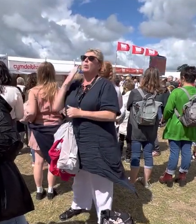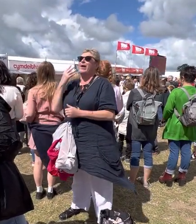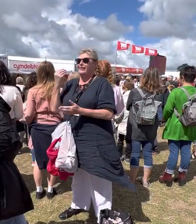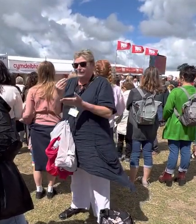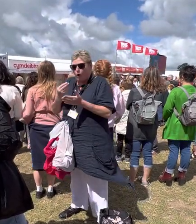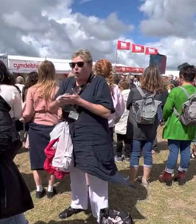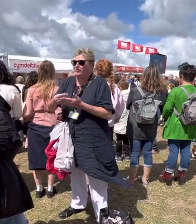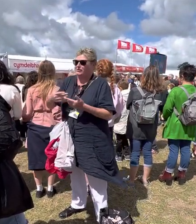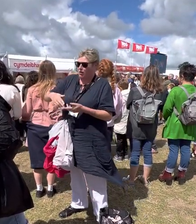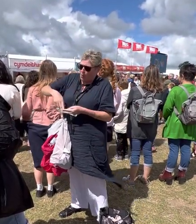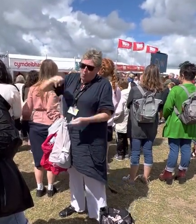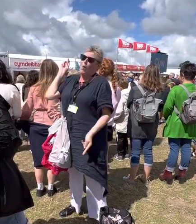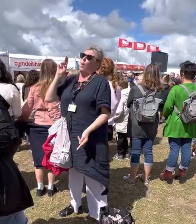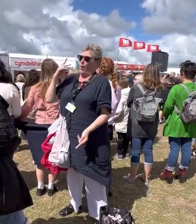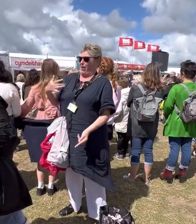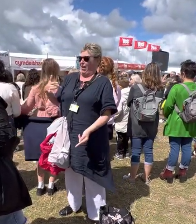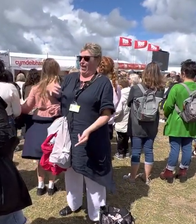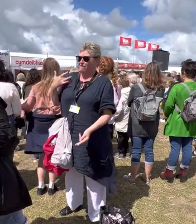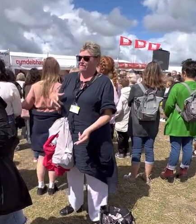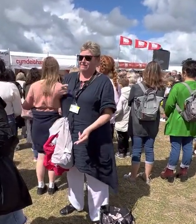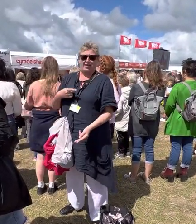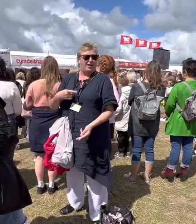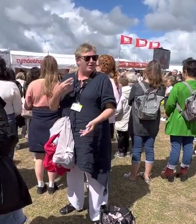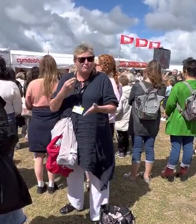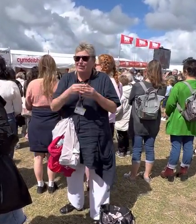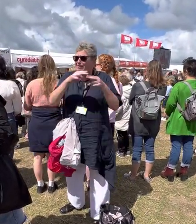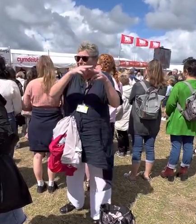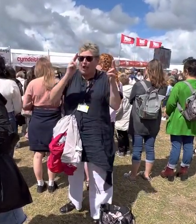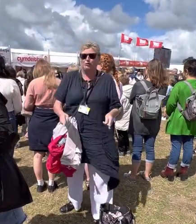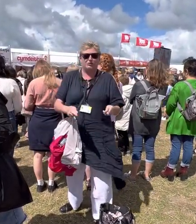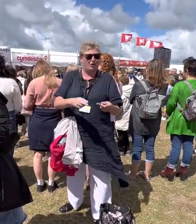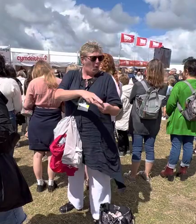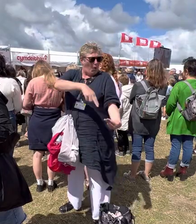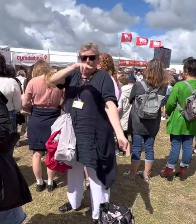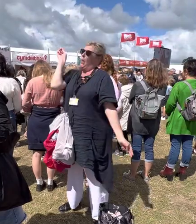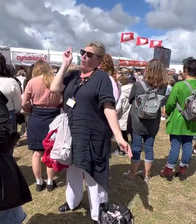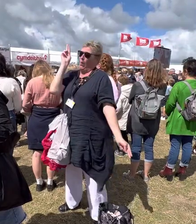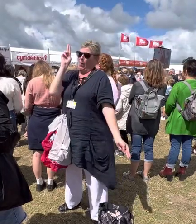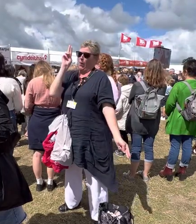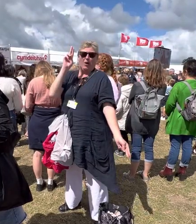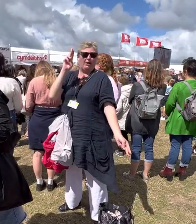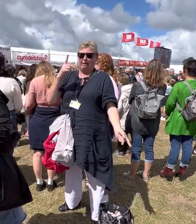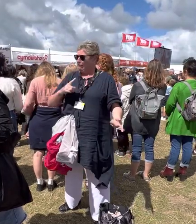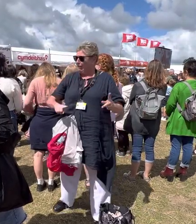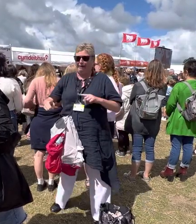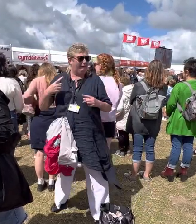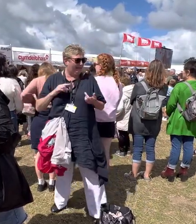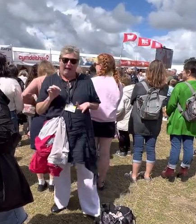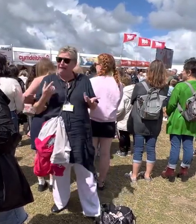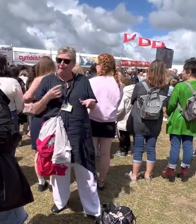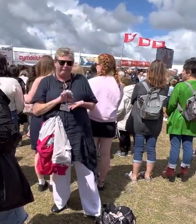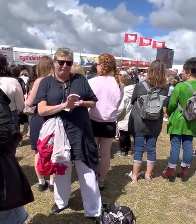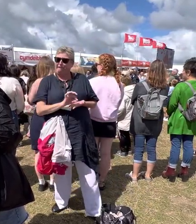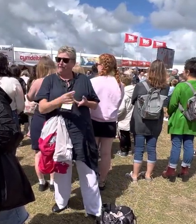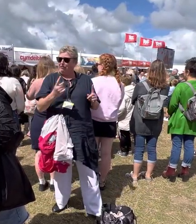byw mor uchel, ac mae prisiau tai wedi mynd i hwnt i gyrraedd mwyafrif o bobl ifanc ar draws